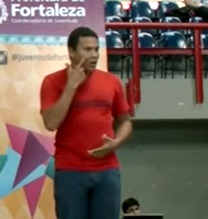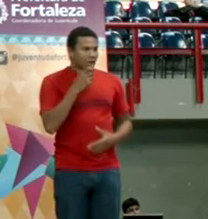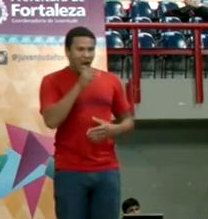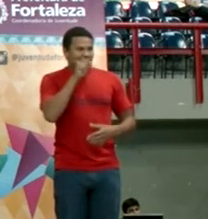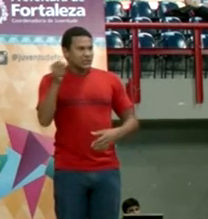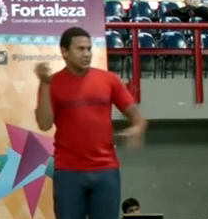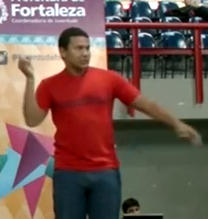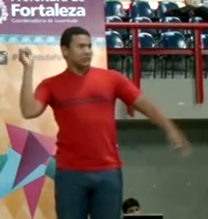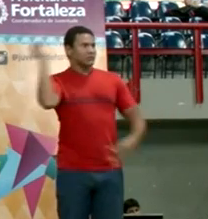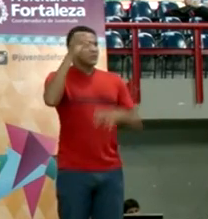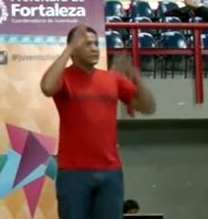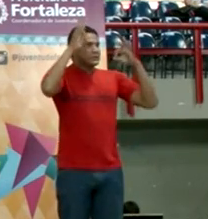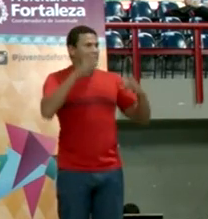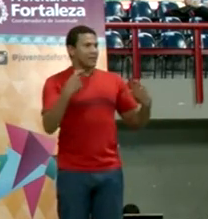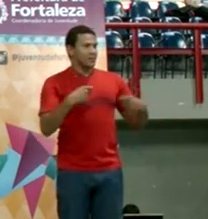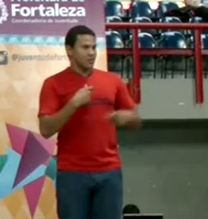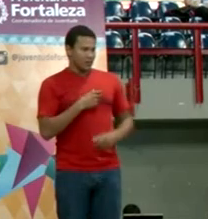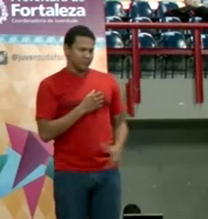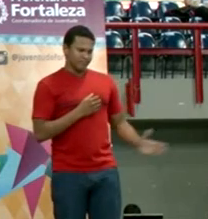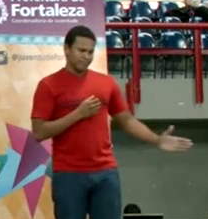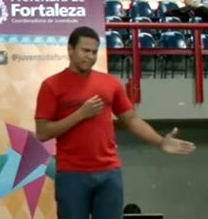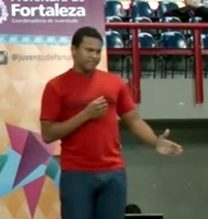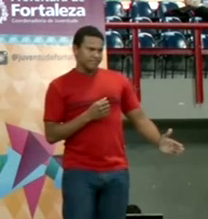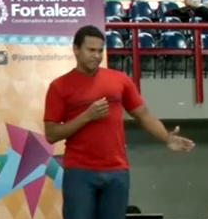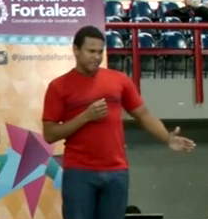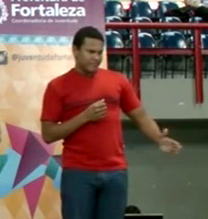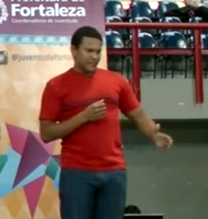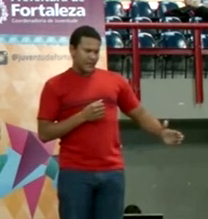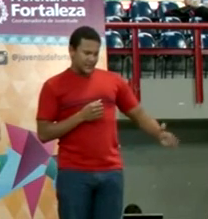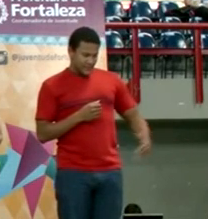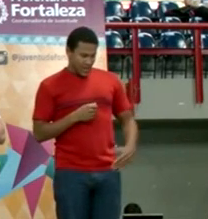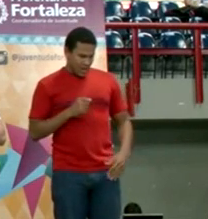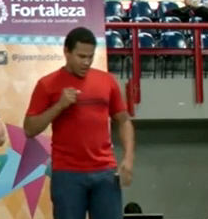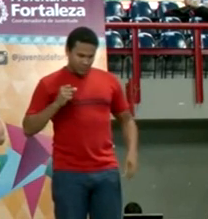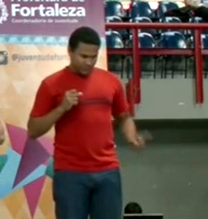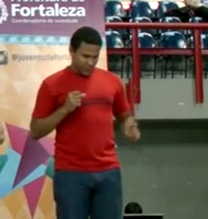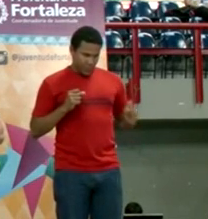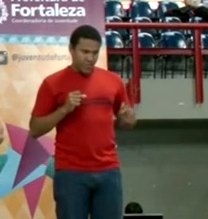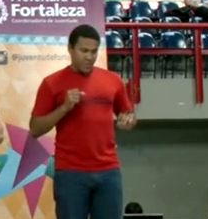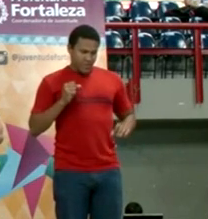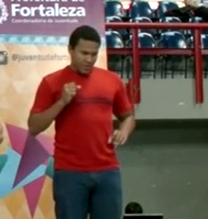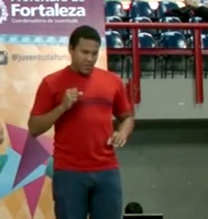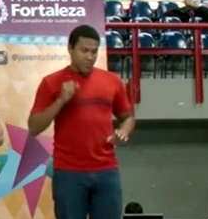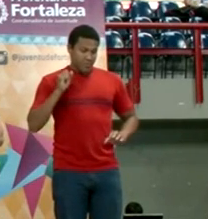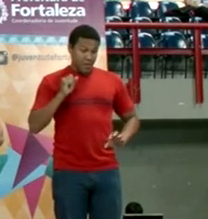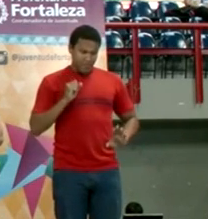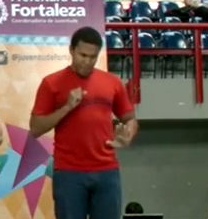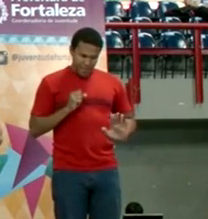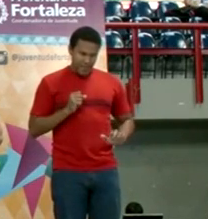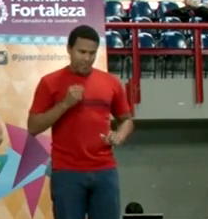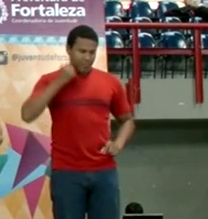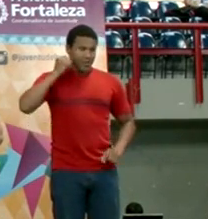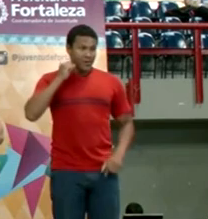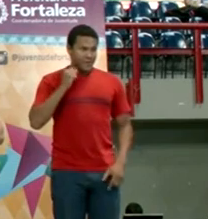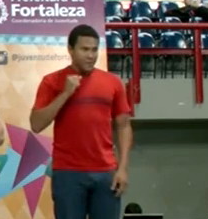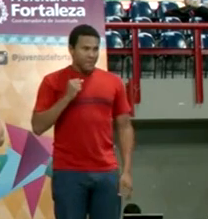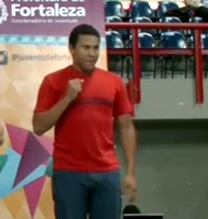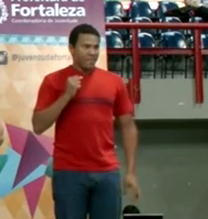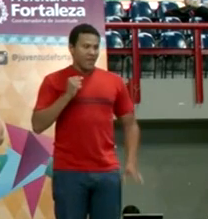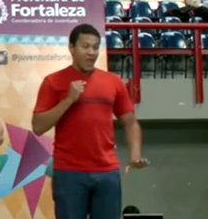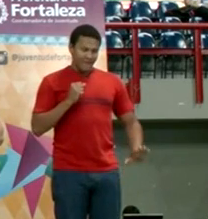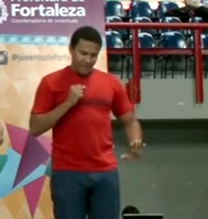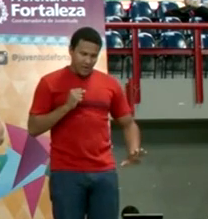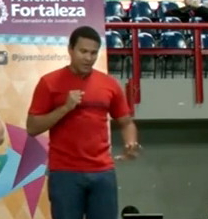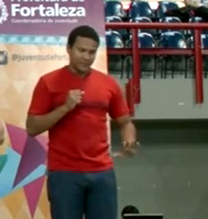certeza que vai acertar. Então ele deixou o carro vir chegando. Lá vem o carro, ele disse, não, agora não. É o carro chegando, espera aí. Que